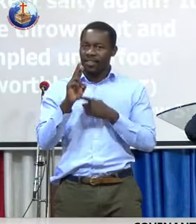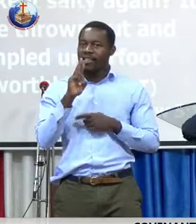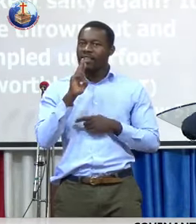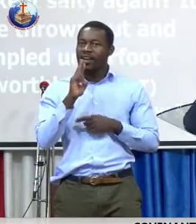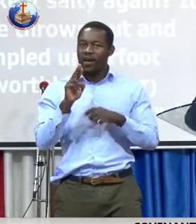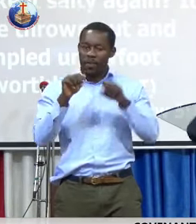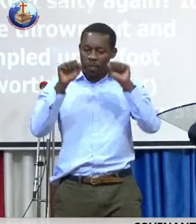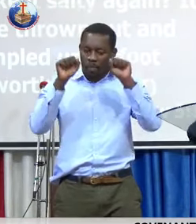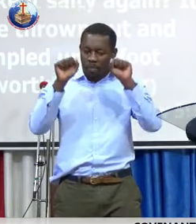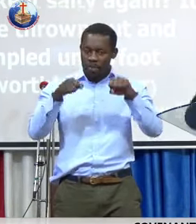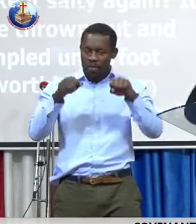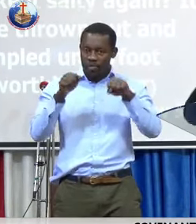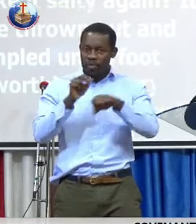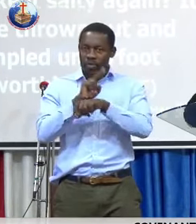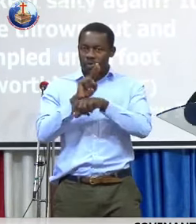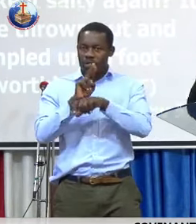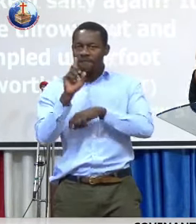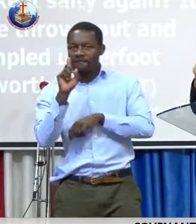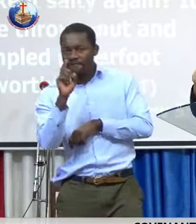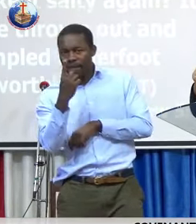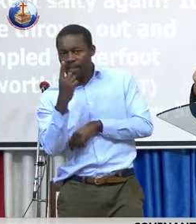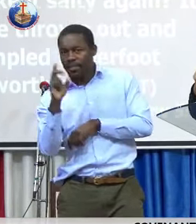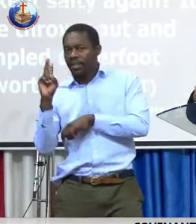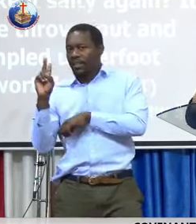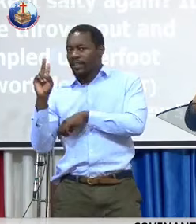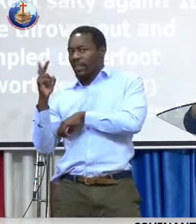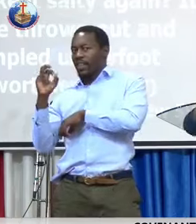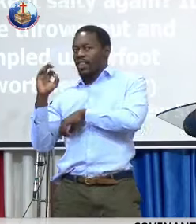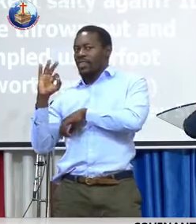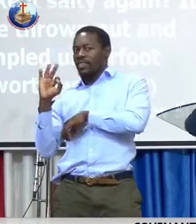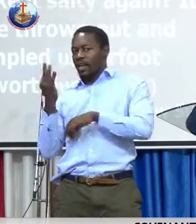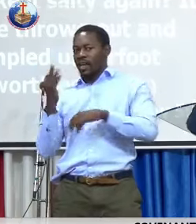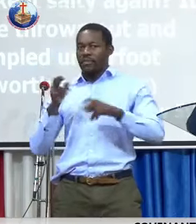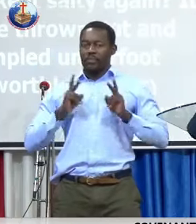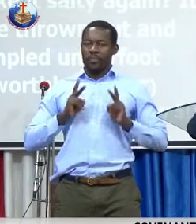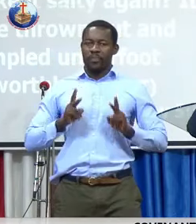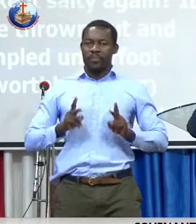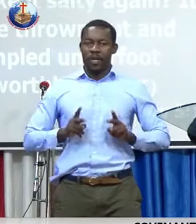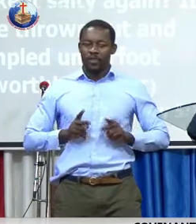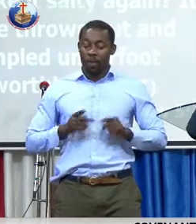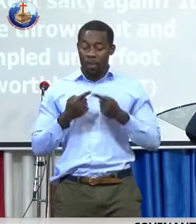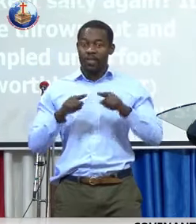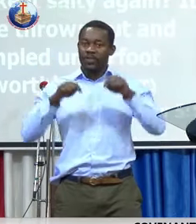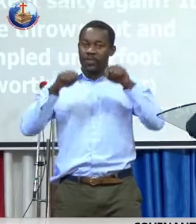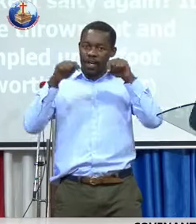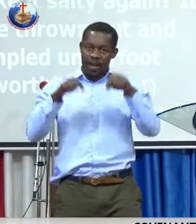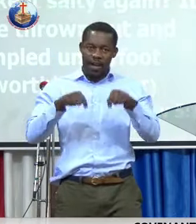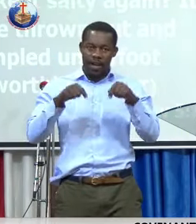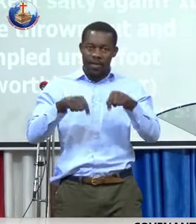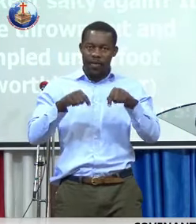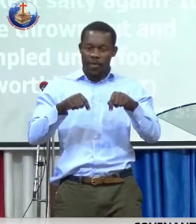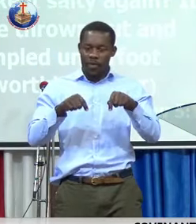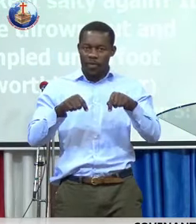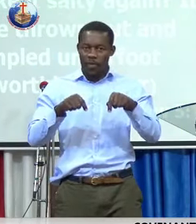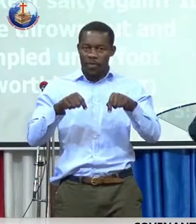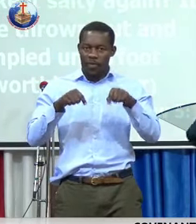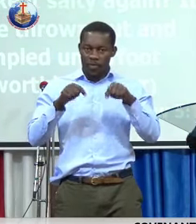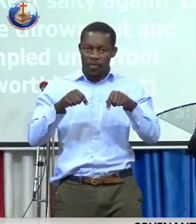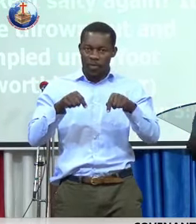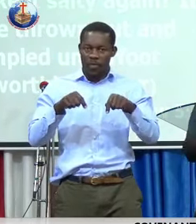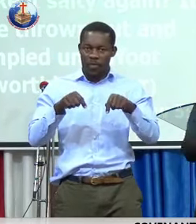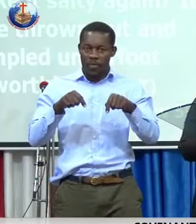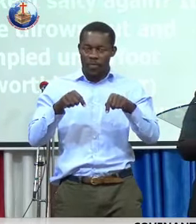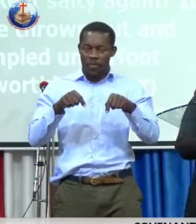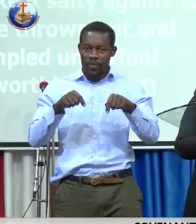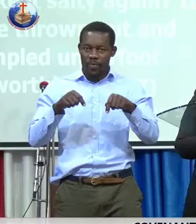be used in first, second and third person as the present tense of be, the word be. Hili